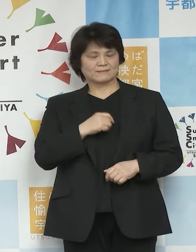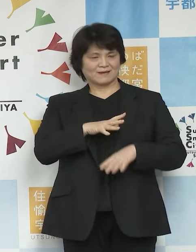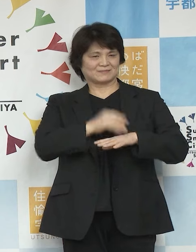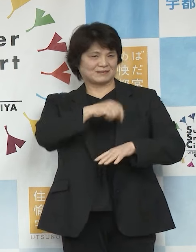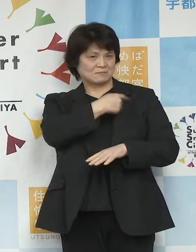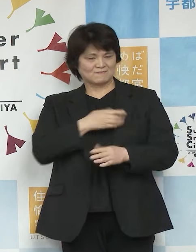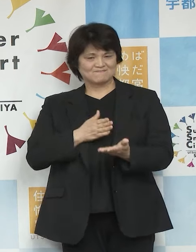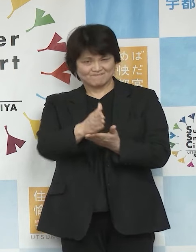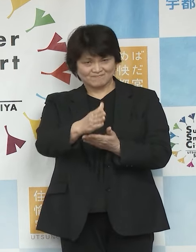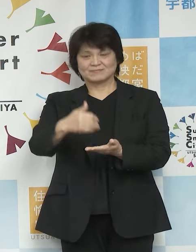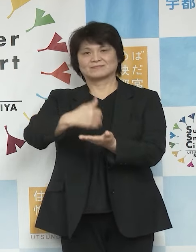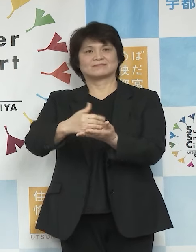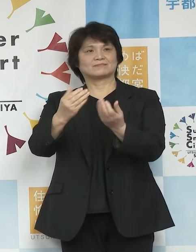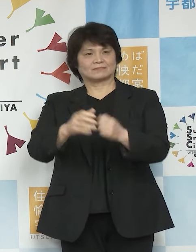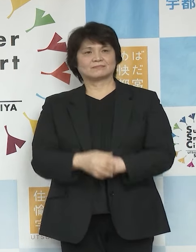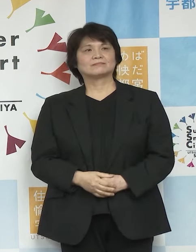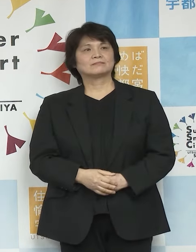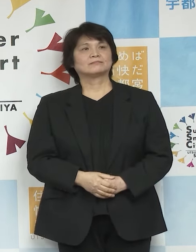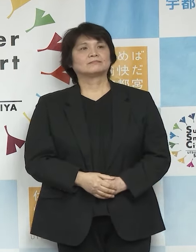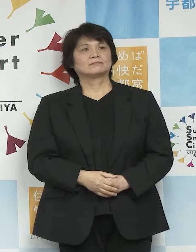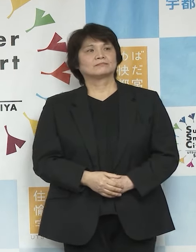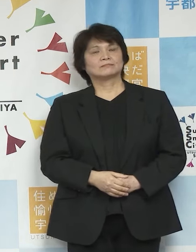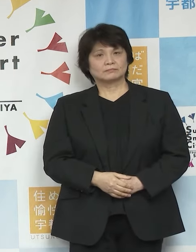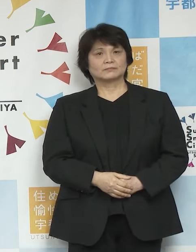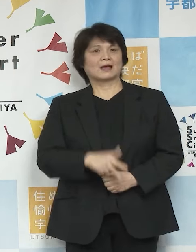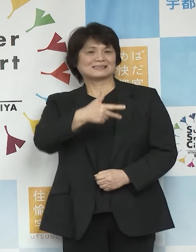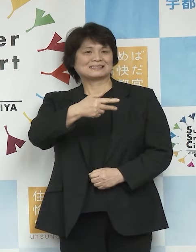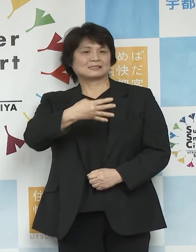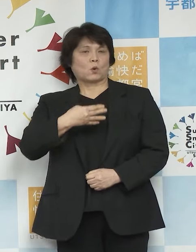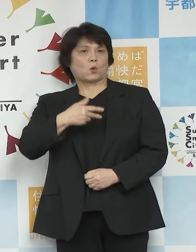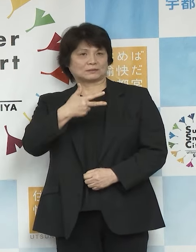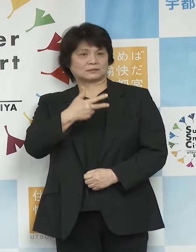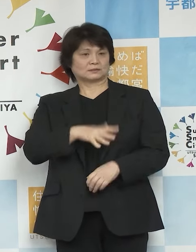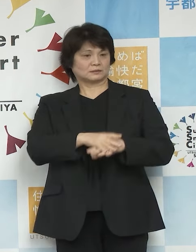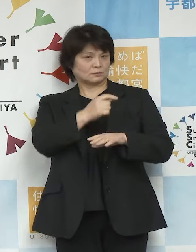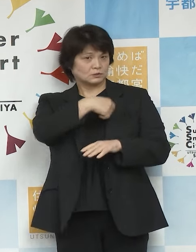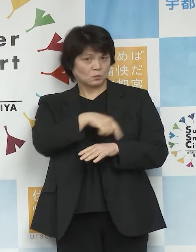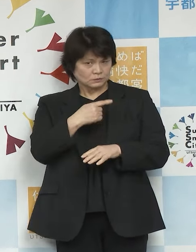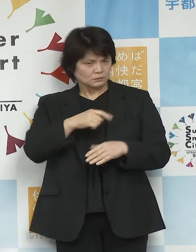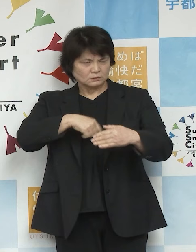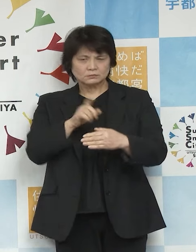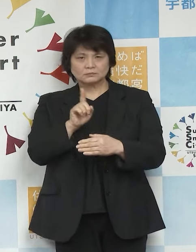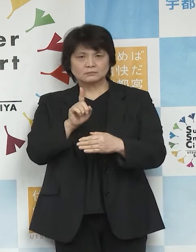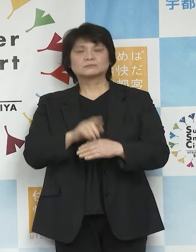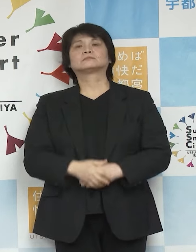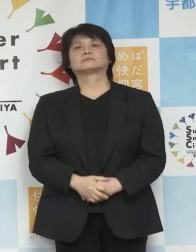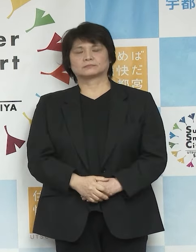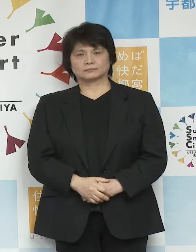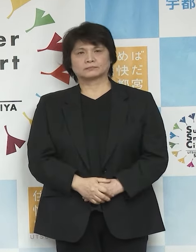というご説明ありましたけれども、諸子というのをこう一言で説明するとすればどういう言葉になるでしょう。 そうですね、